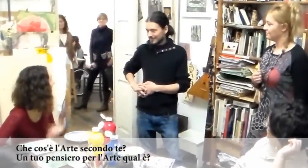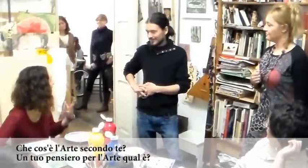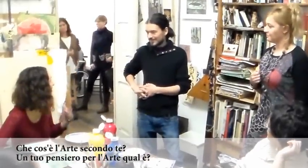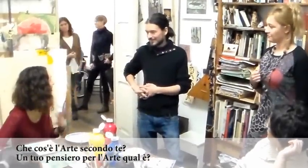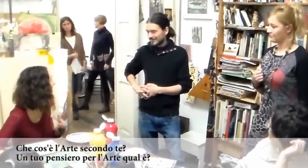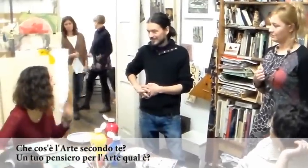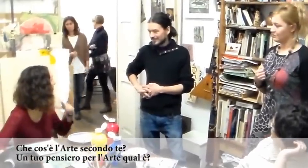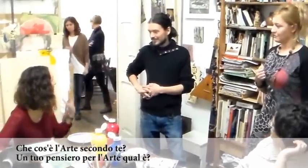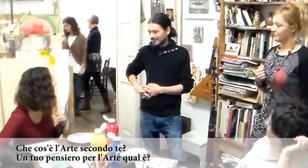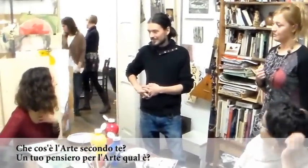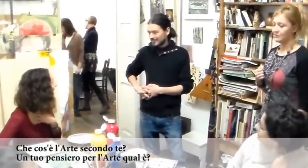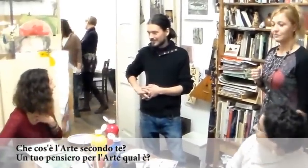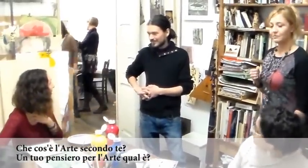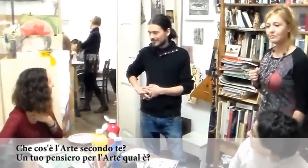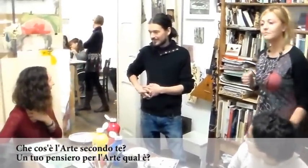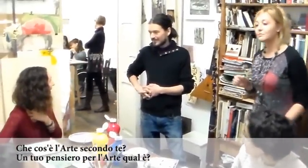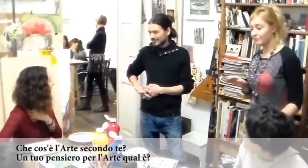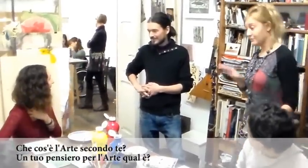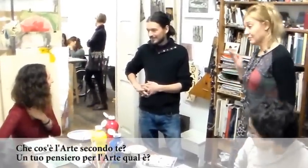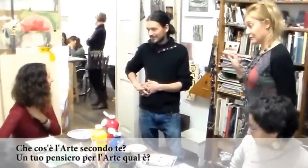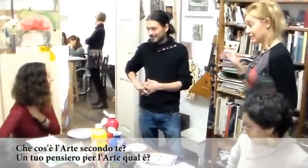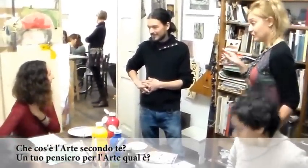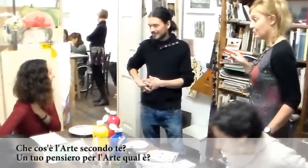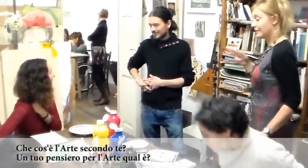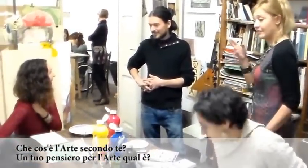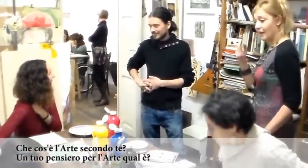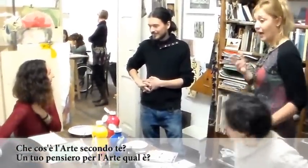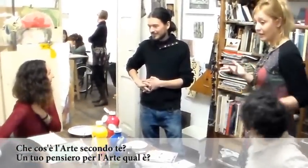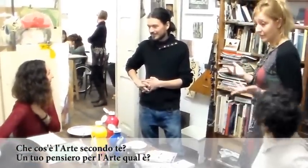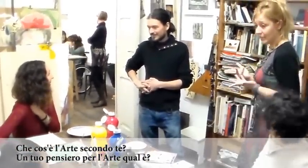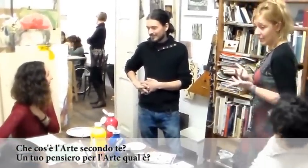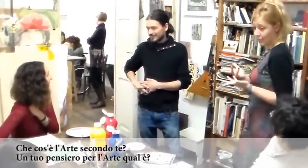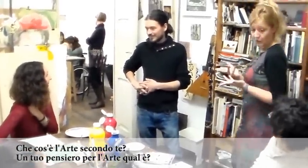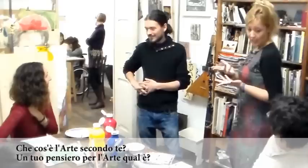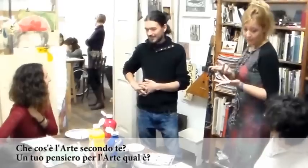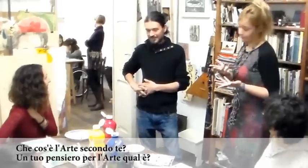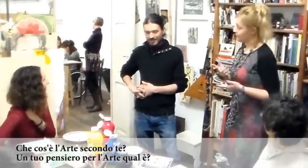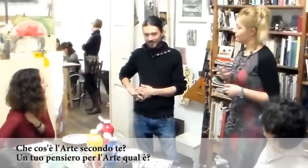Marte, ti contate il tuo pensiero per Marte, bene.